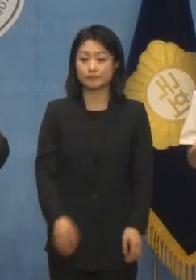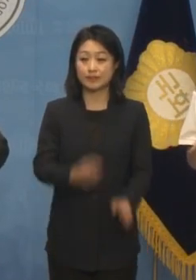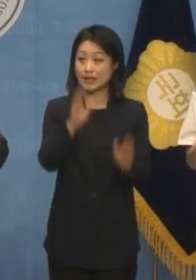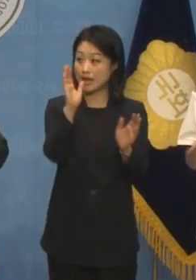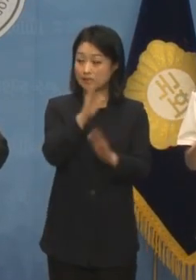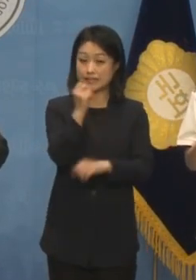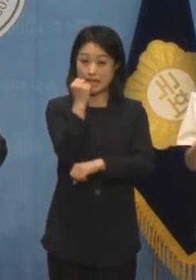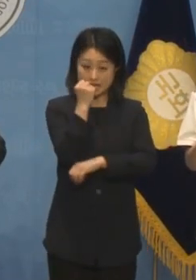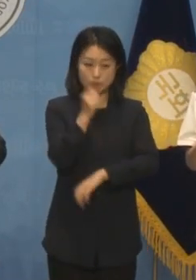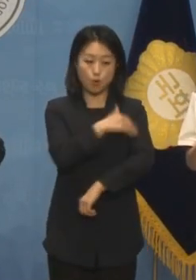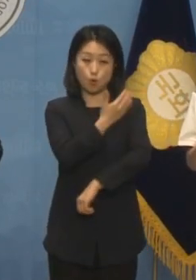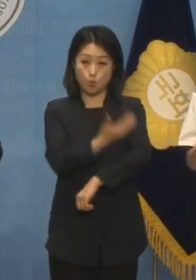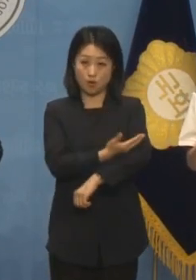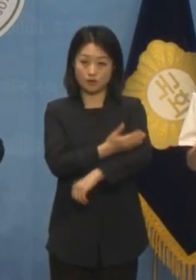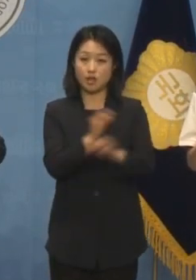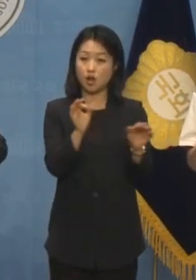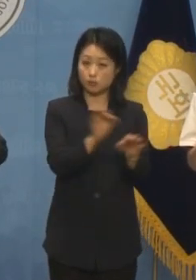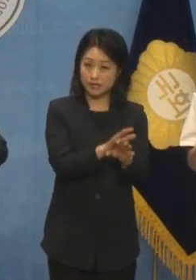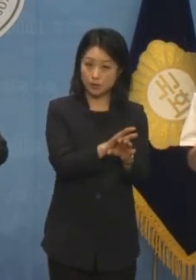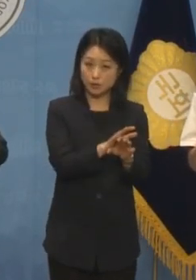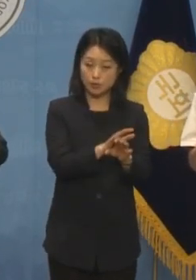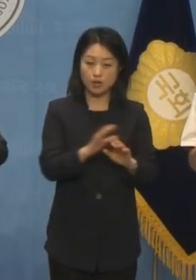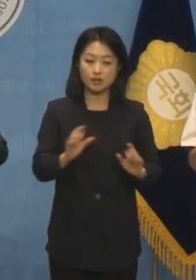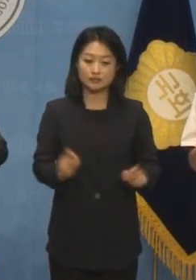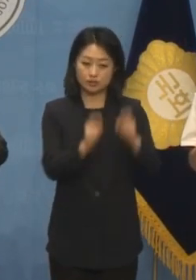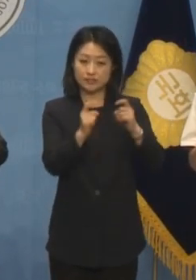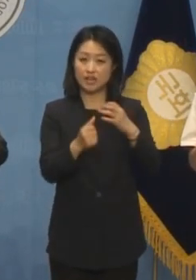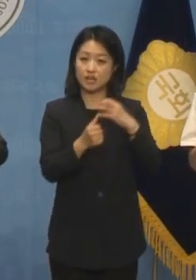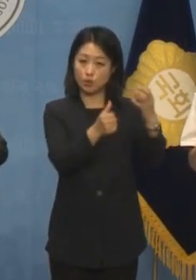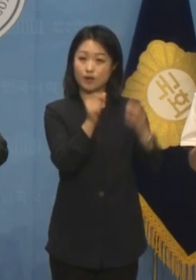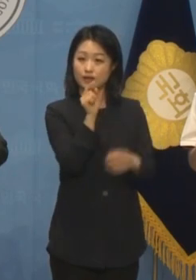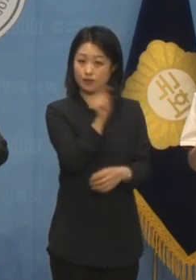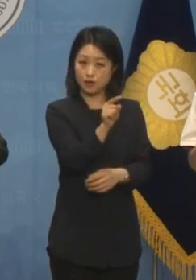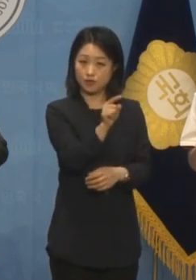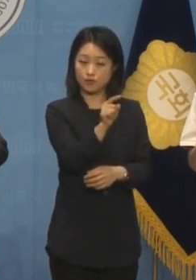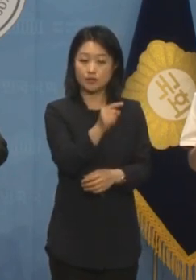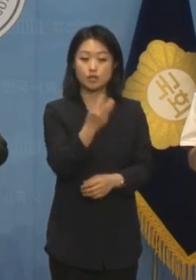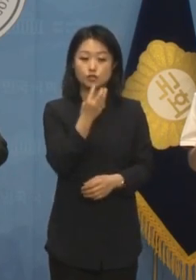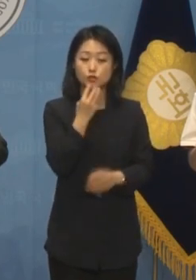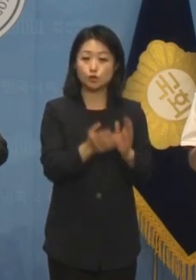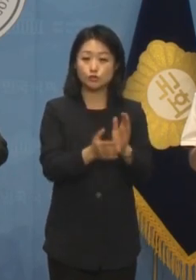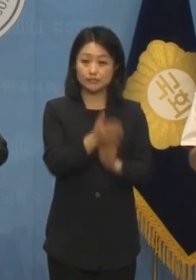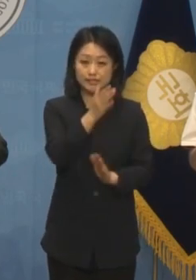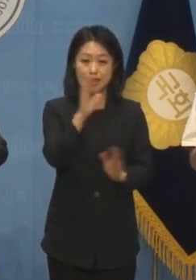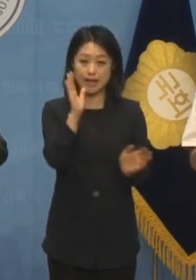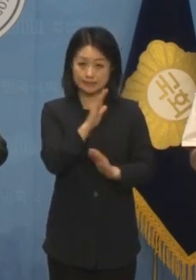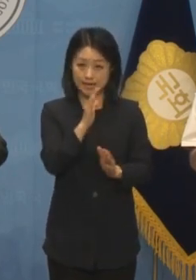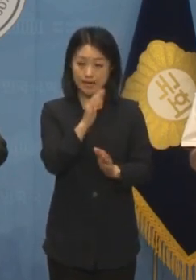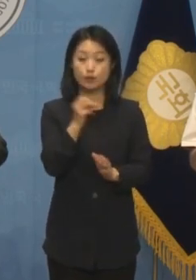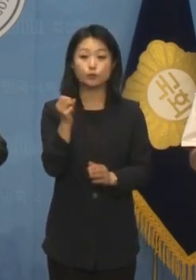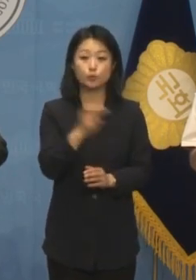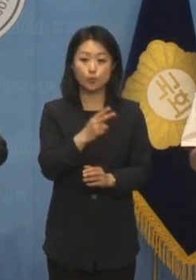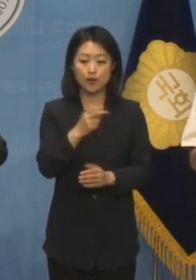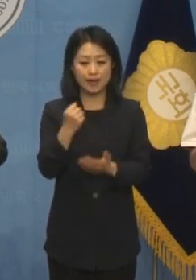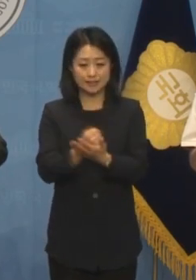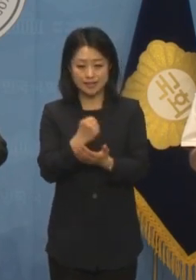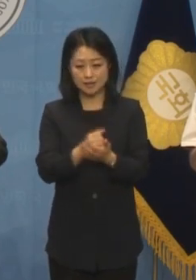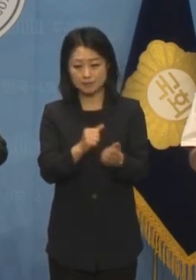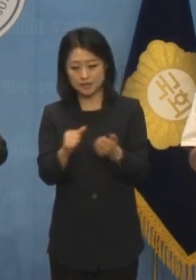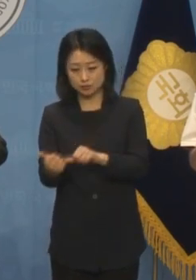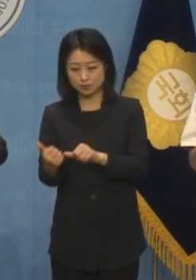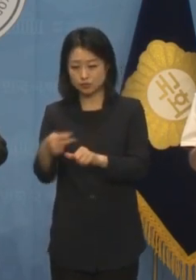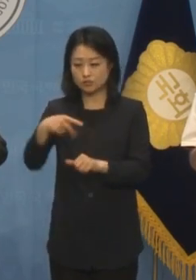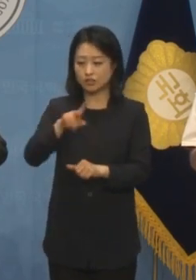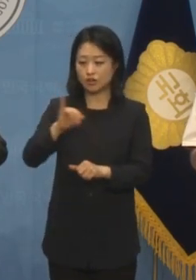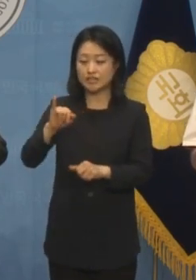학생들의 기본적 권리를 없애고 그것을 정쟁의 수단으로 이용한다는 것은 서울시의 모든 학생들과 나아가 안타깝게 희생당한